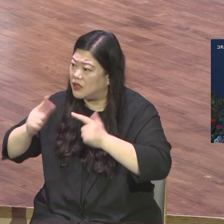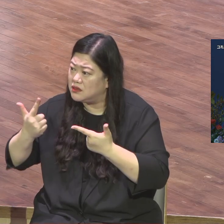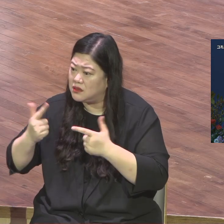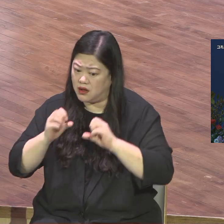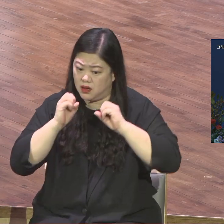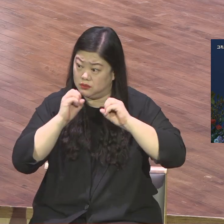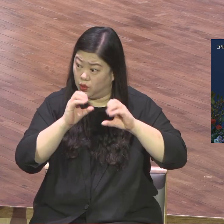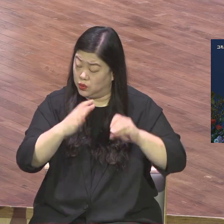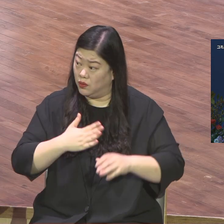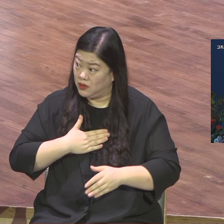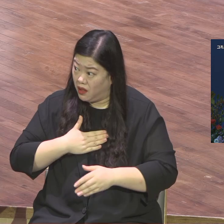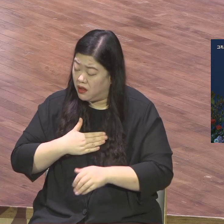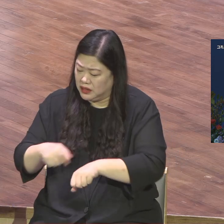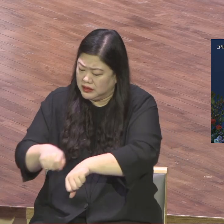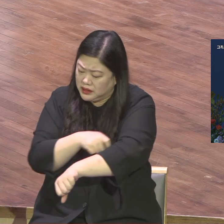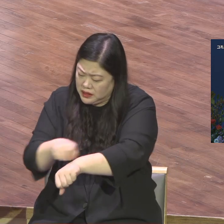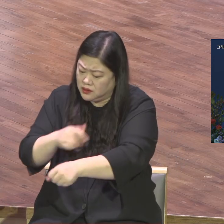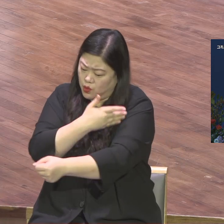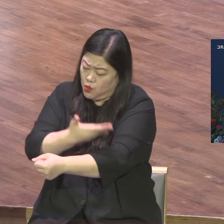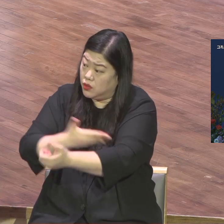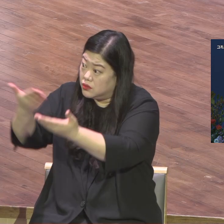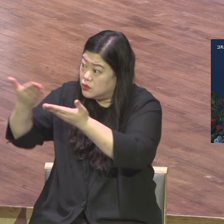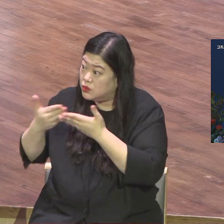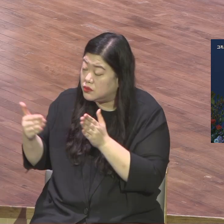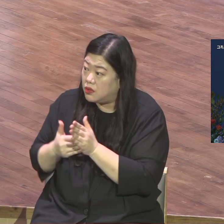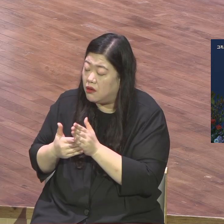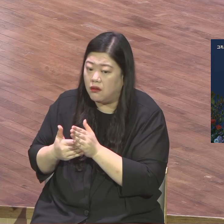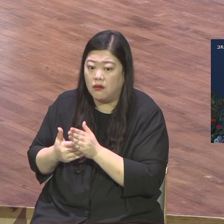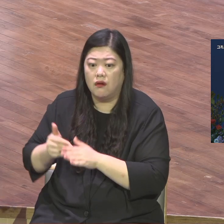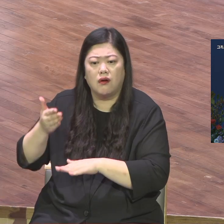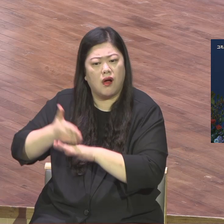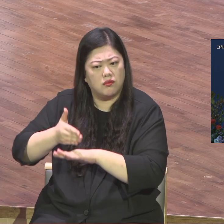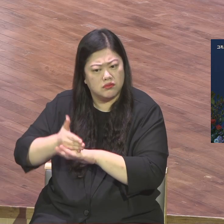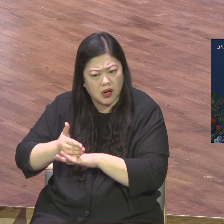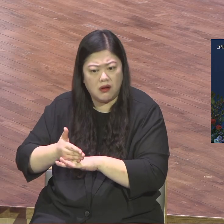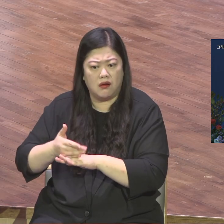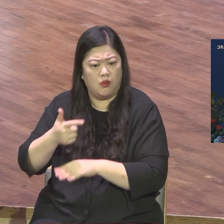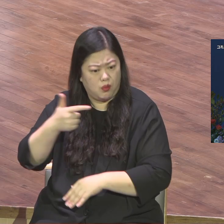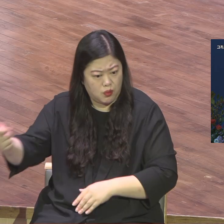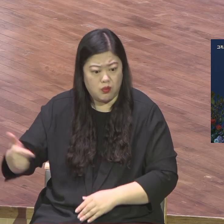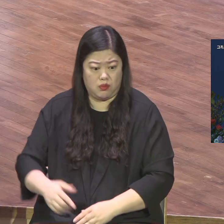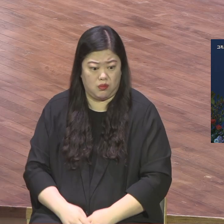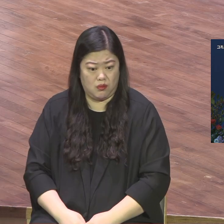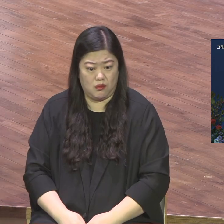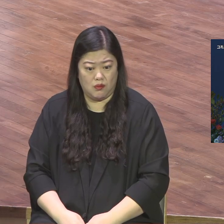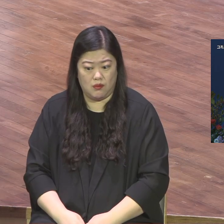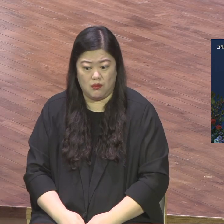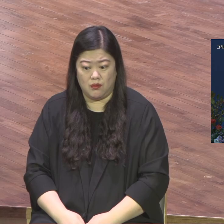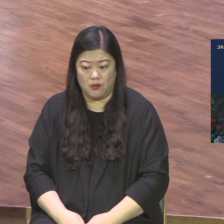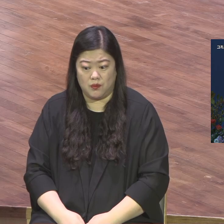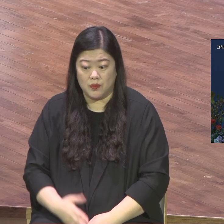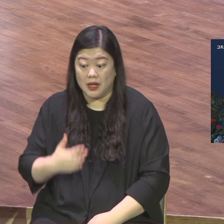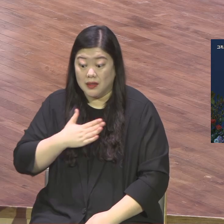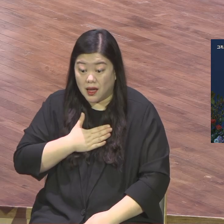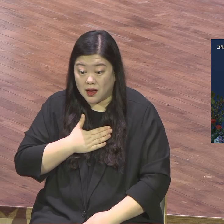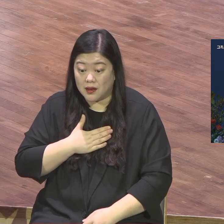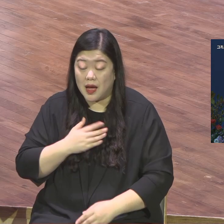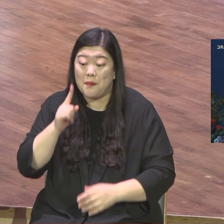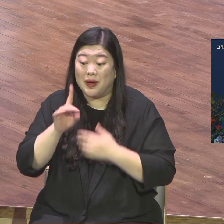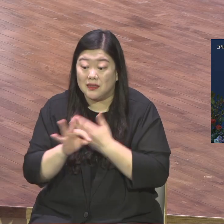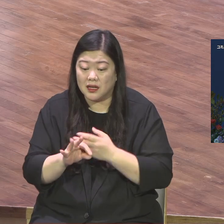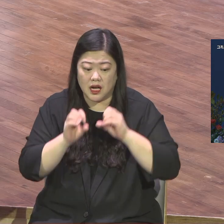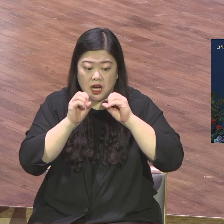보통 사건 아닙니다. 여러분이요 그냥 못 죽어서 교회 왔다 갔다 하는 그런 종교생활 하면요 하나님 능력 죽을 때까지 체험